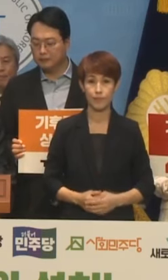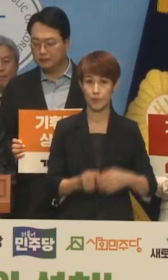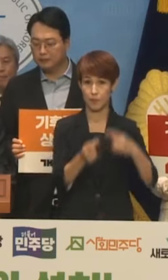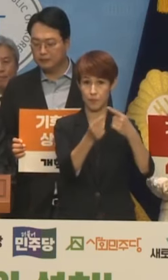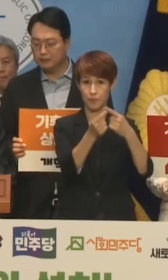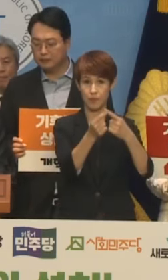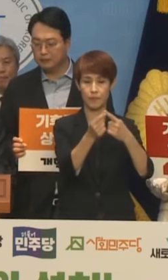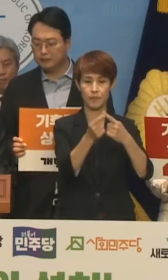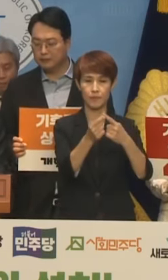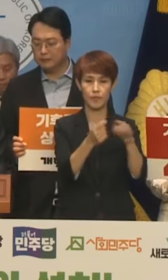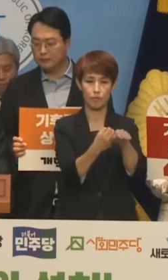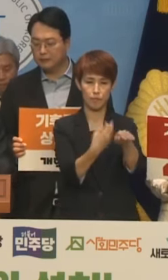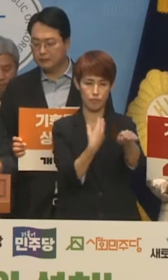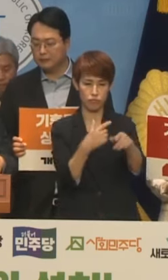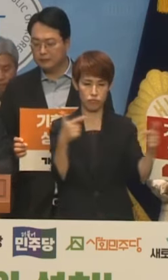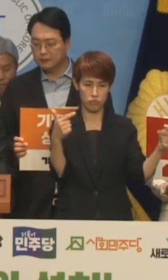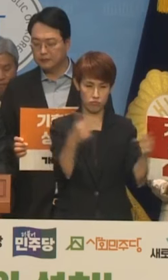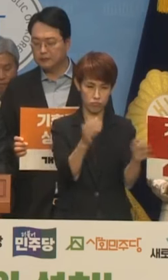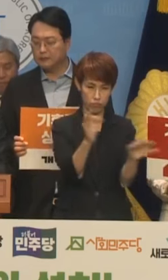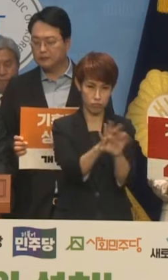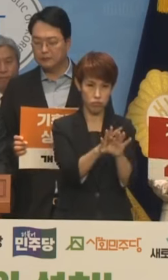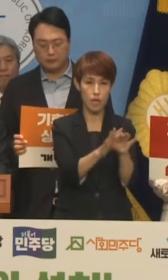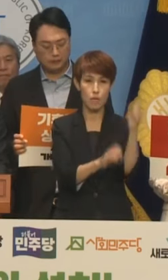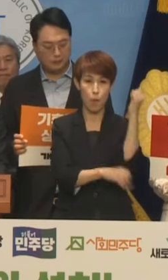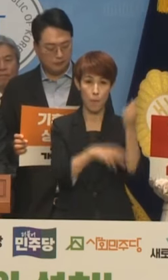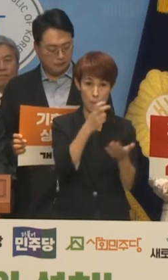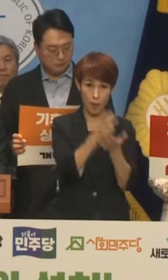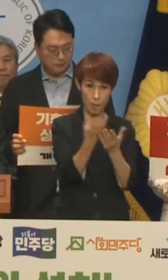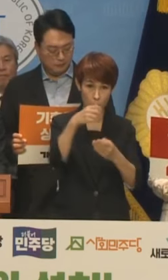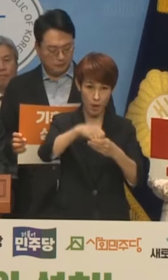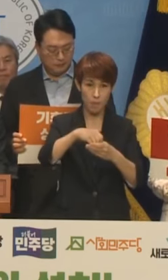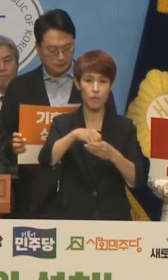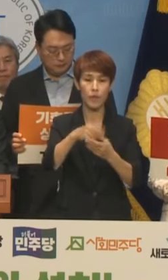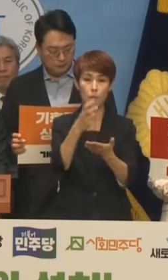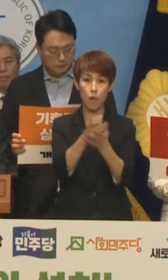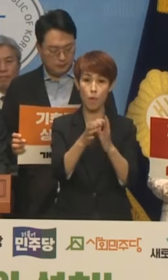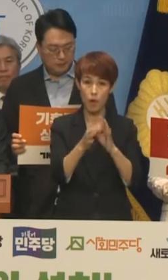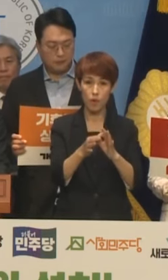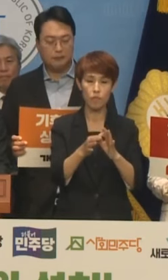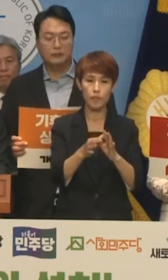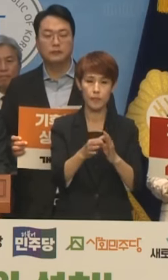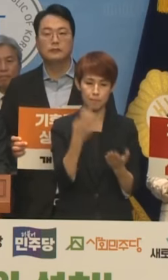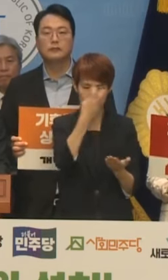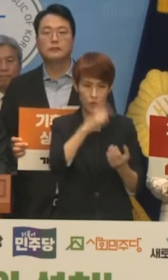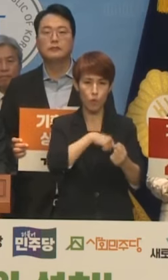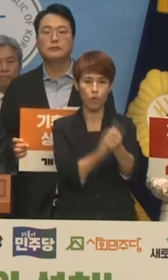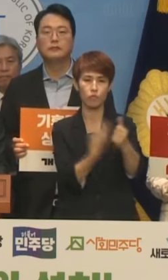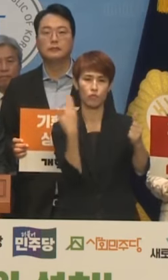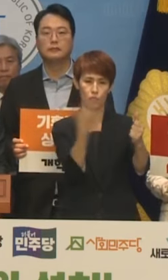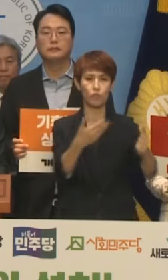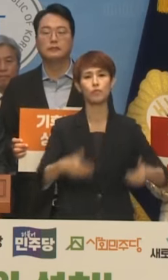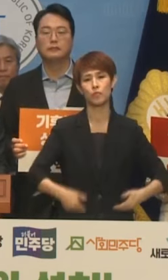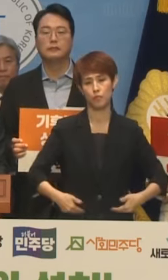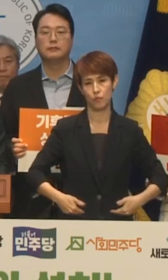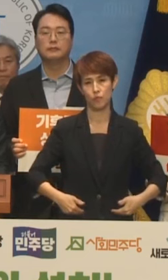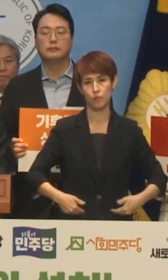첫째, 탄소 중립 기본법을 포함한 기후위기 관련 주요 법률에 대한 법안 심사권이 주어져야